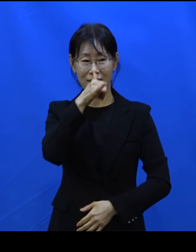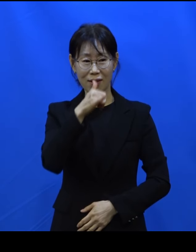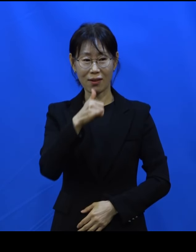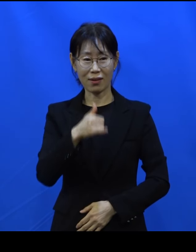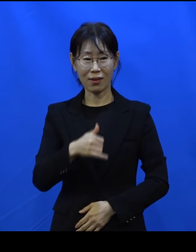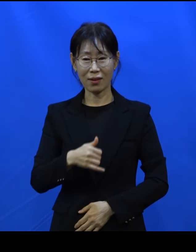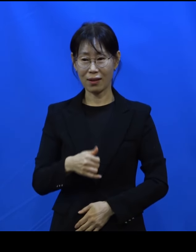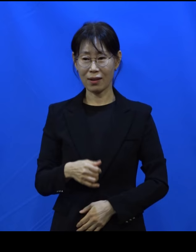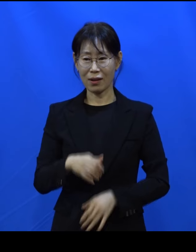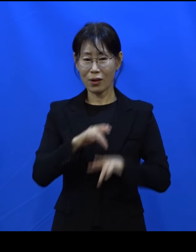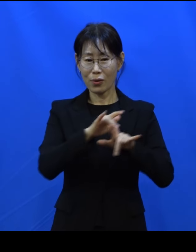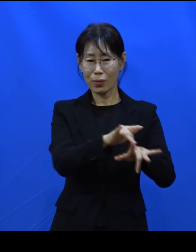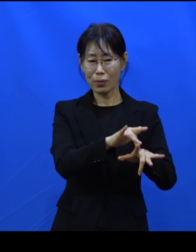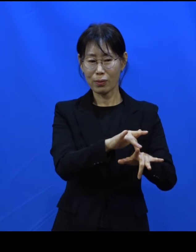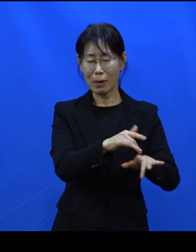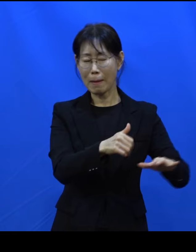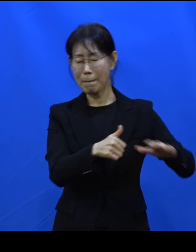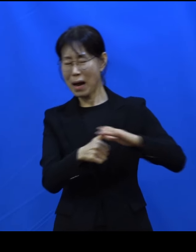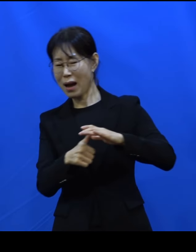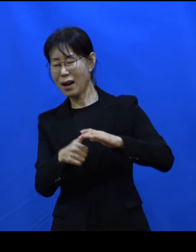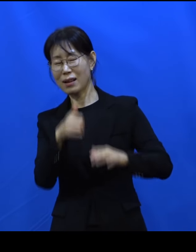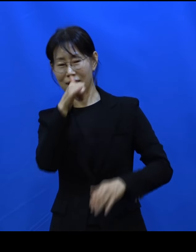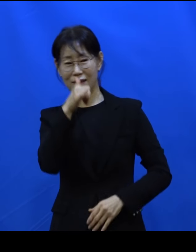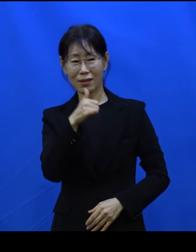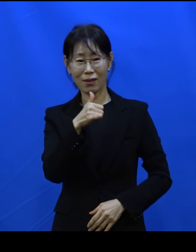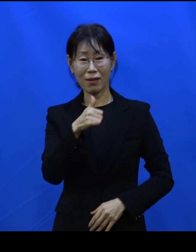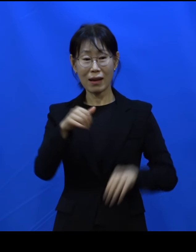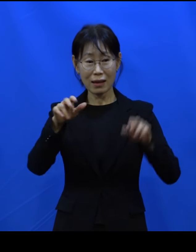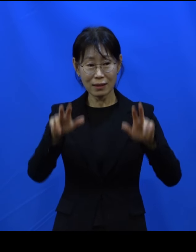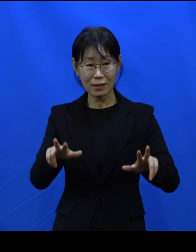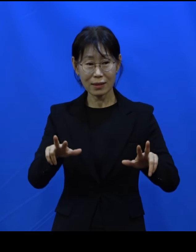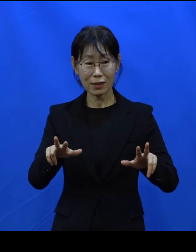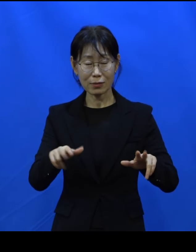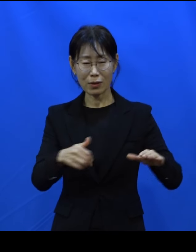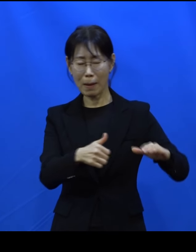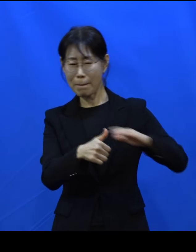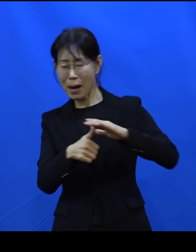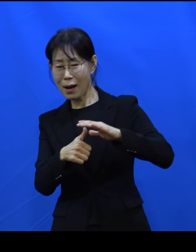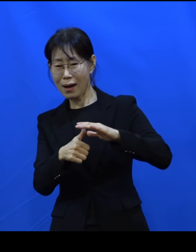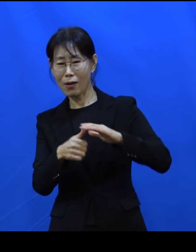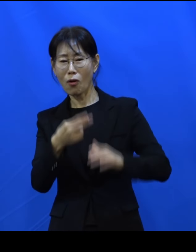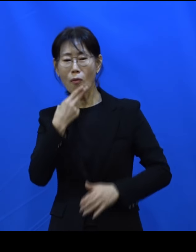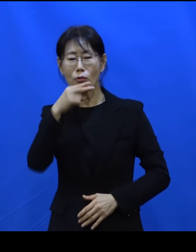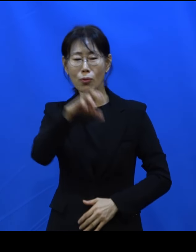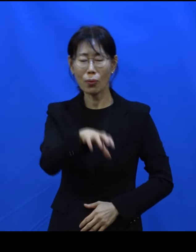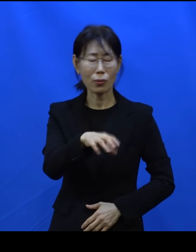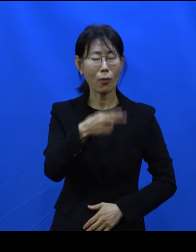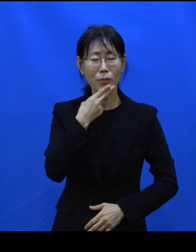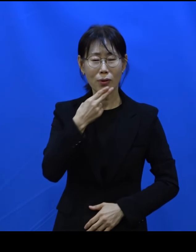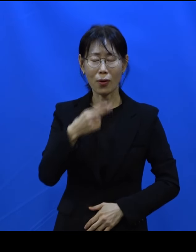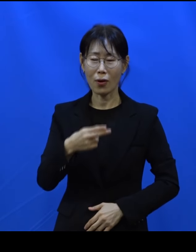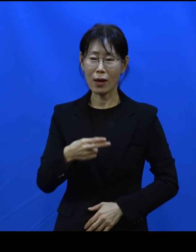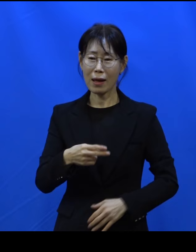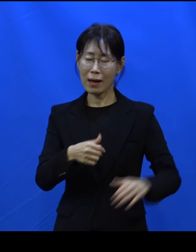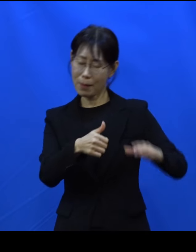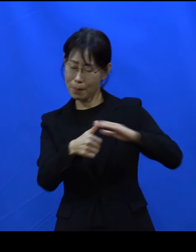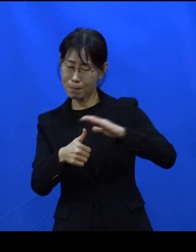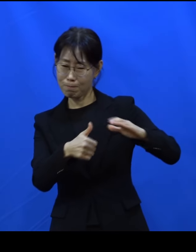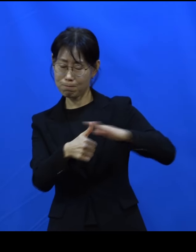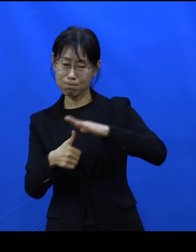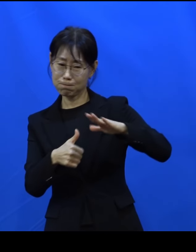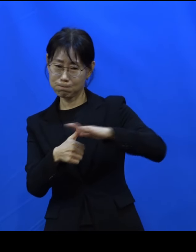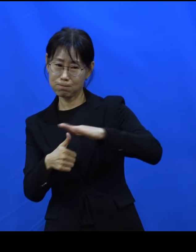대적하는 세력이 있습니다. 그리고 우리는 아직 광야에 있다는 거예요. 여기서 몰라요. 신랑은